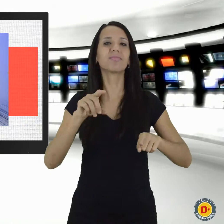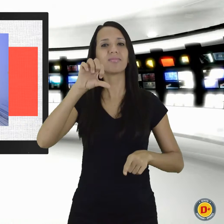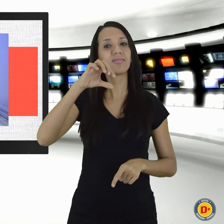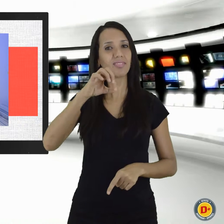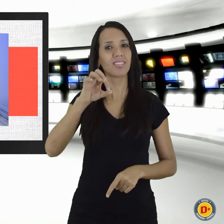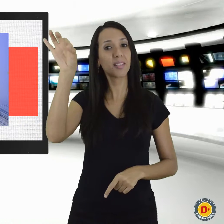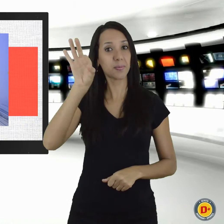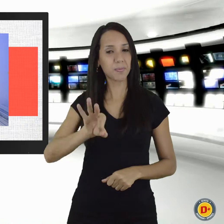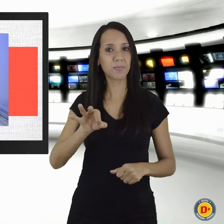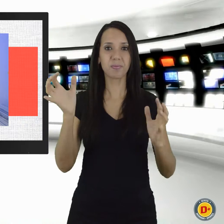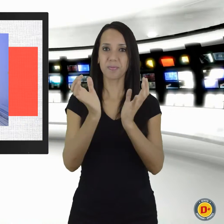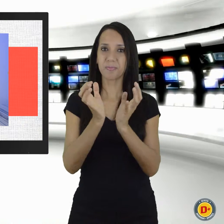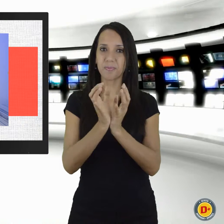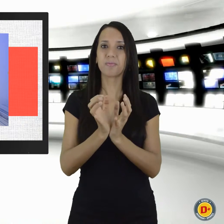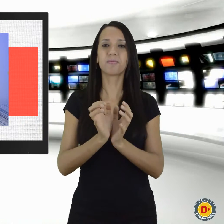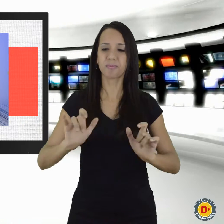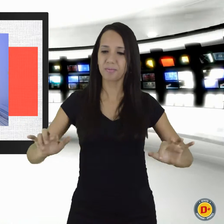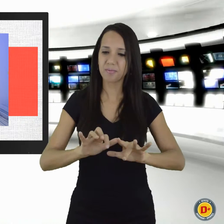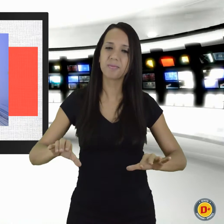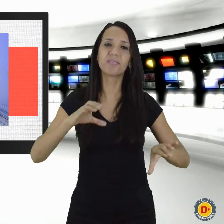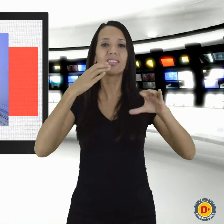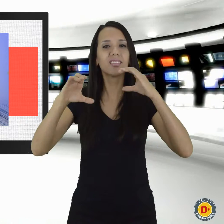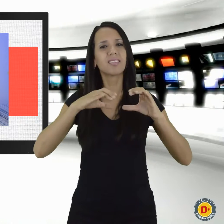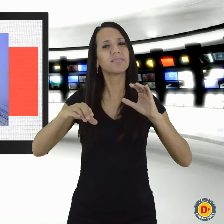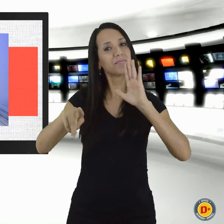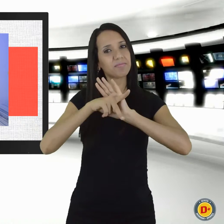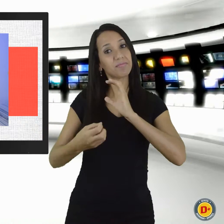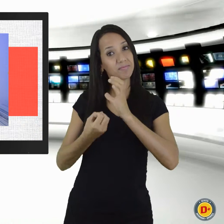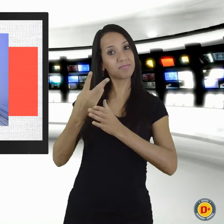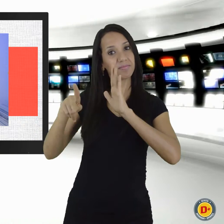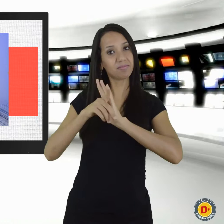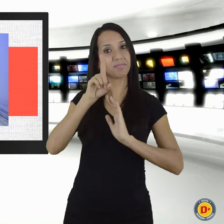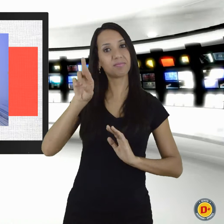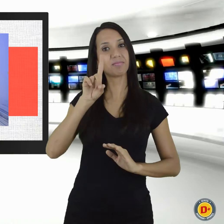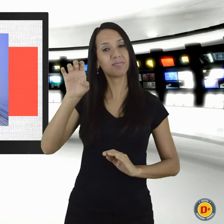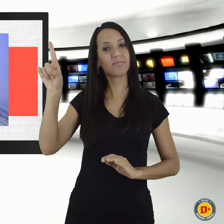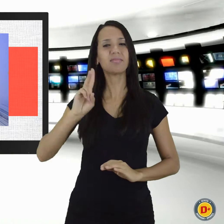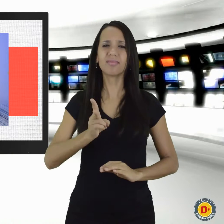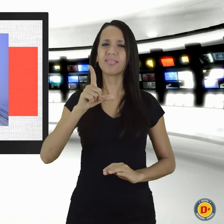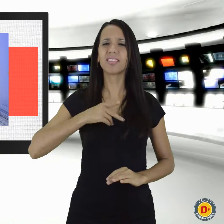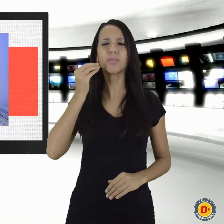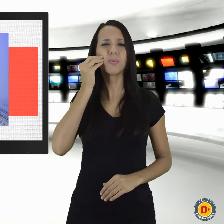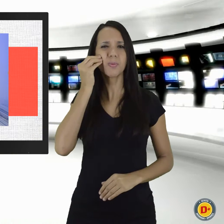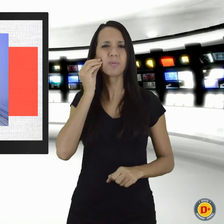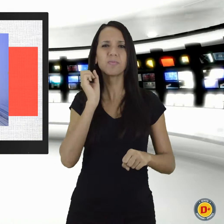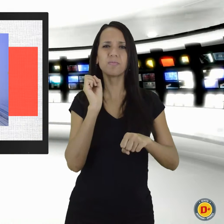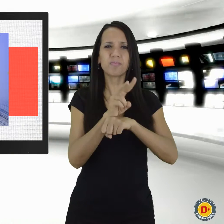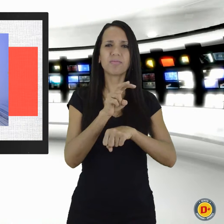quais participou foram montadas por eles. Todas as vezes em que eu tentei fazer testes para entrar em algum grupo já montado,